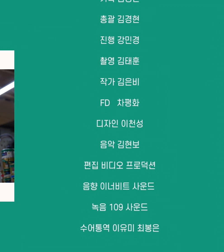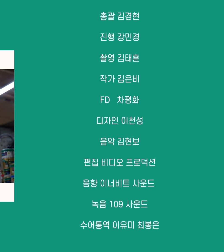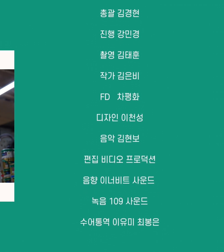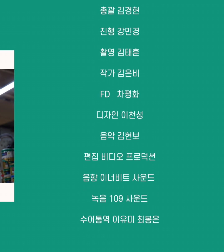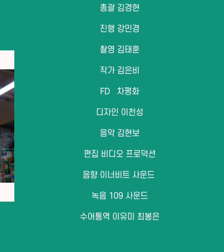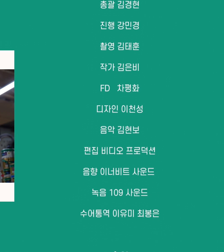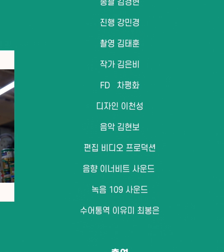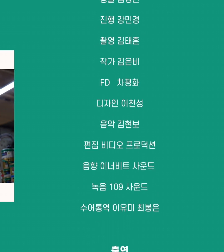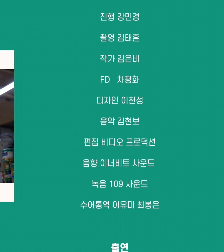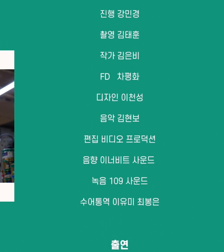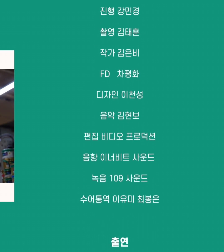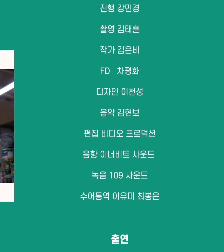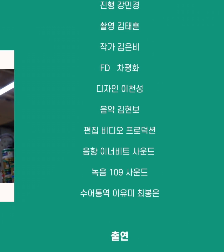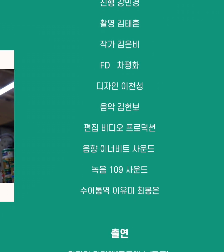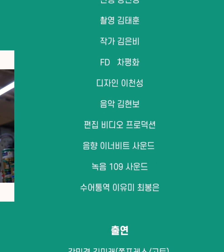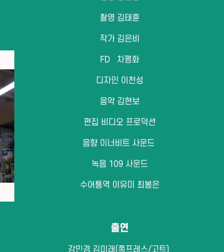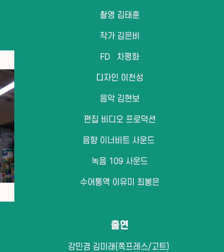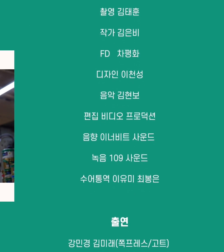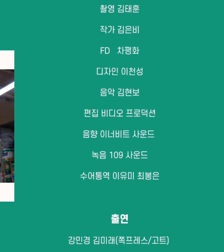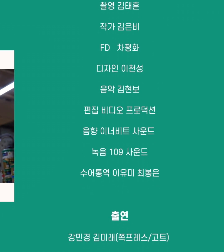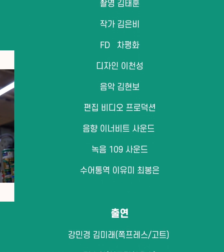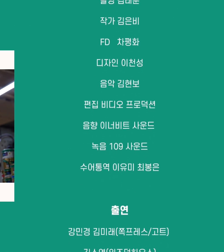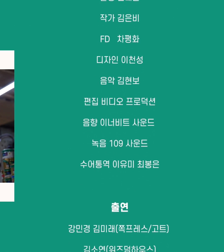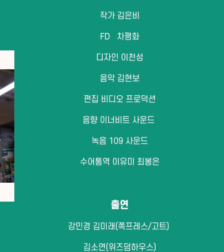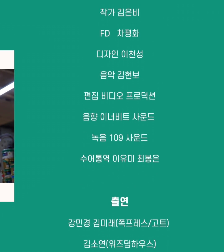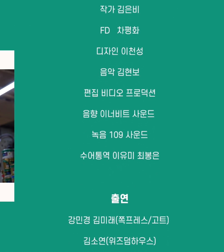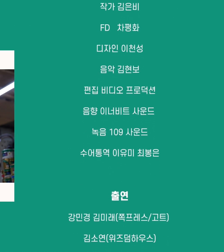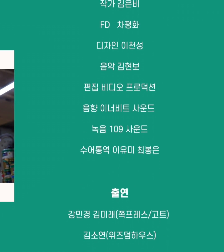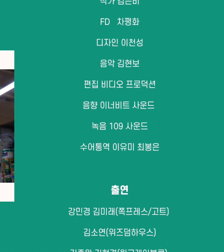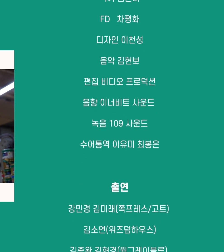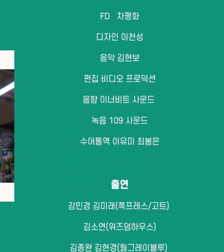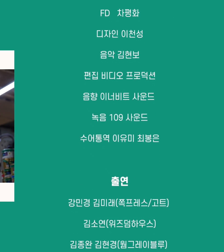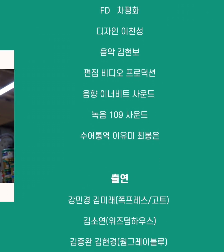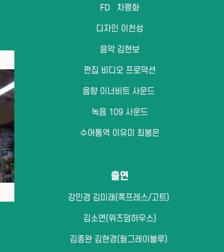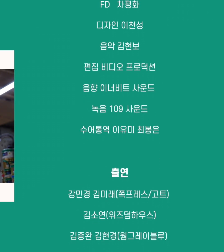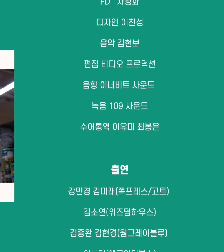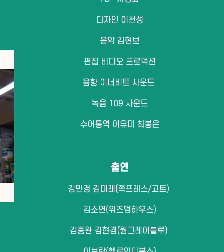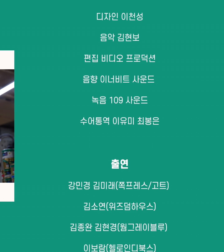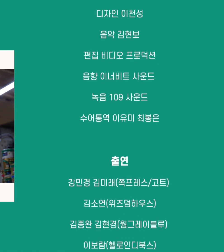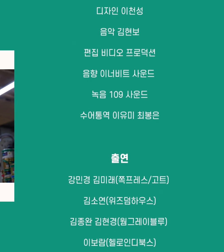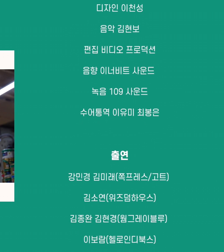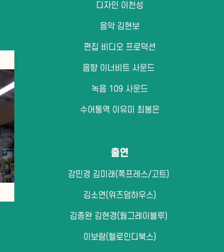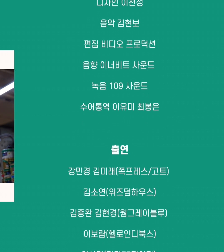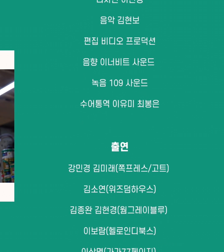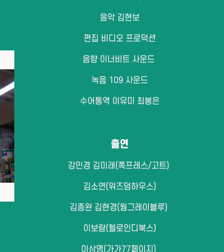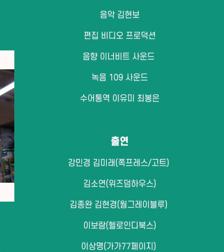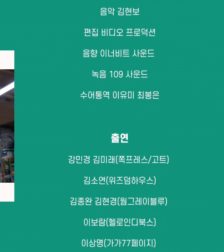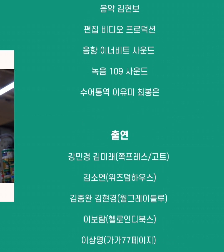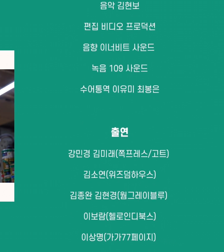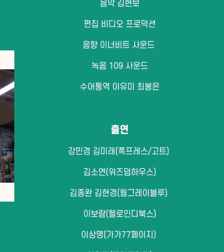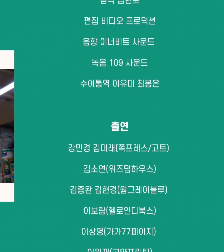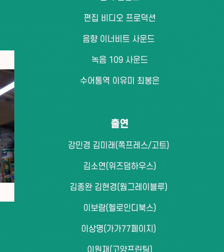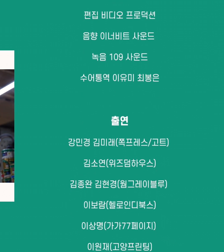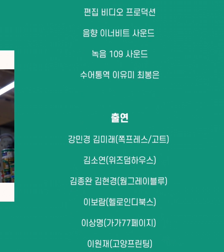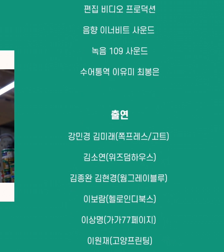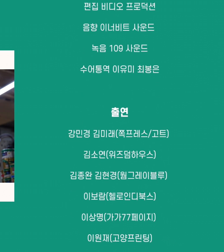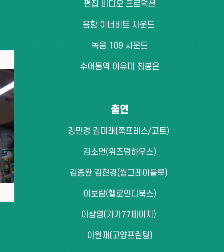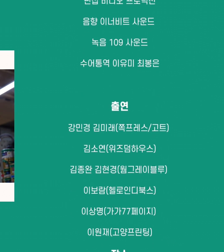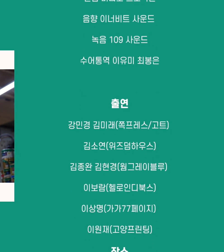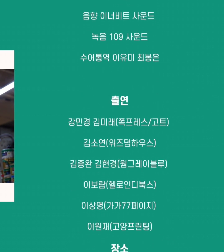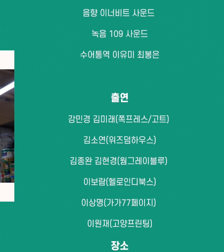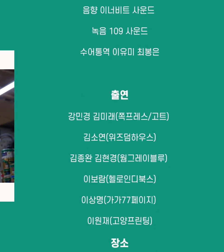되게 광범위하니까 많이 배워야 돼요. 많이 배워갖고 그런 부분을 좀 지식을